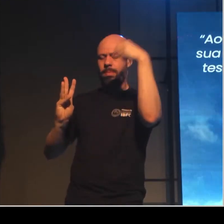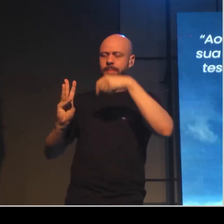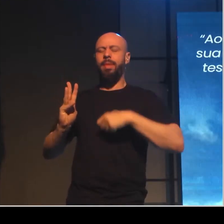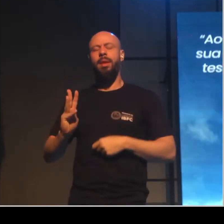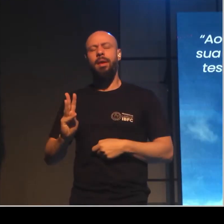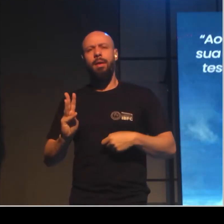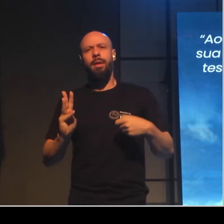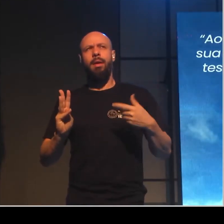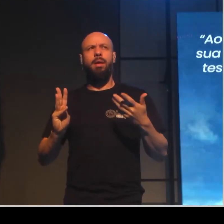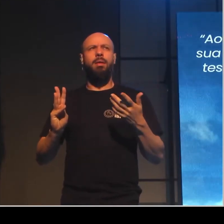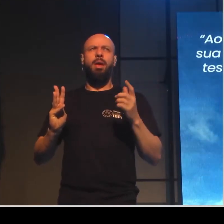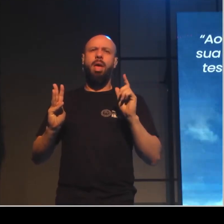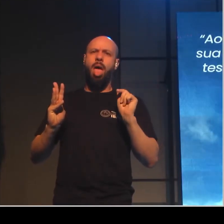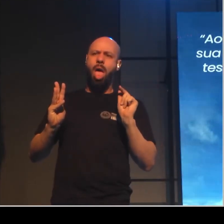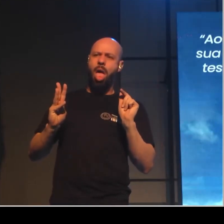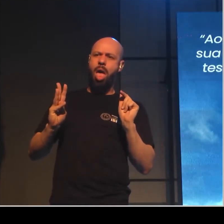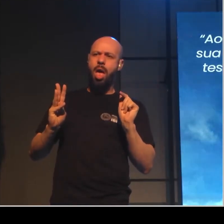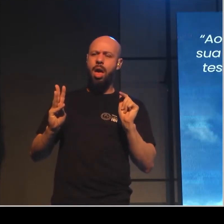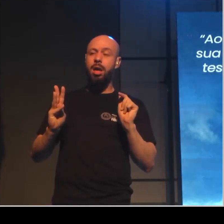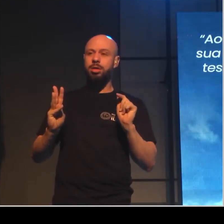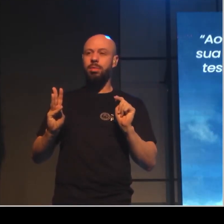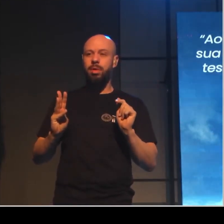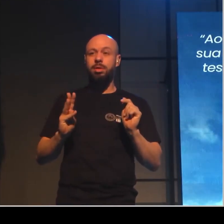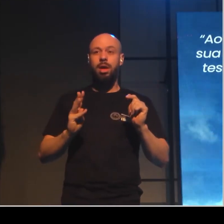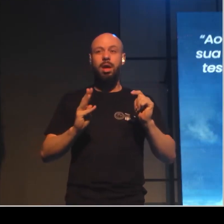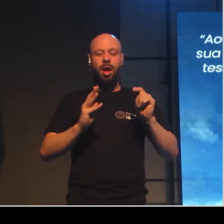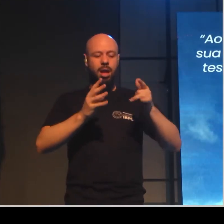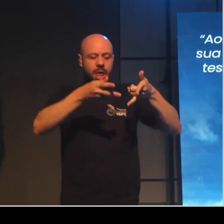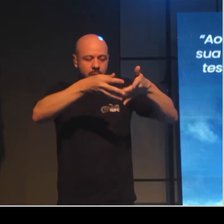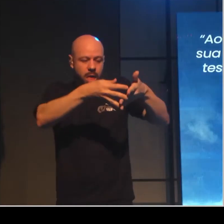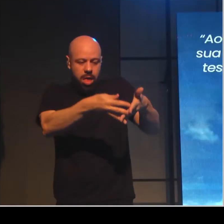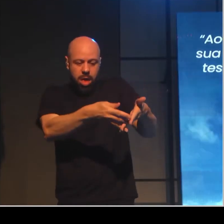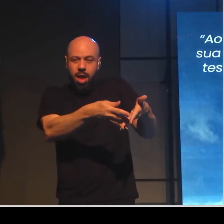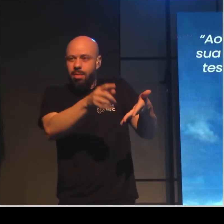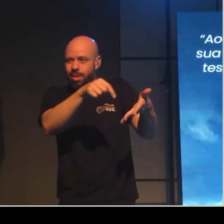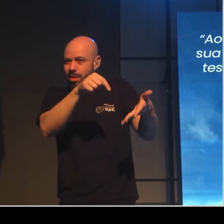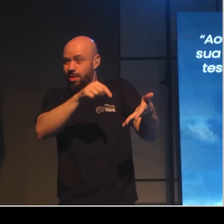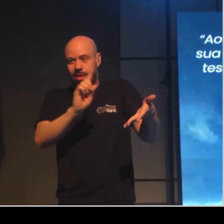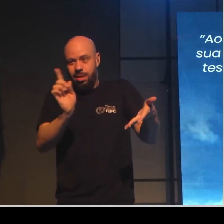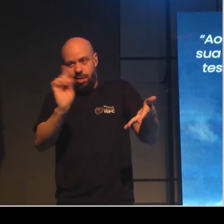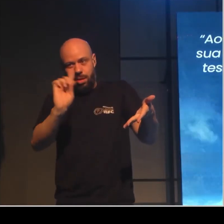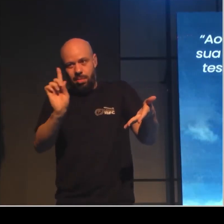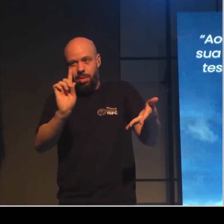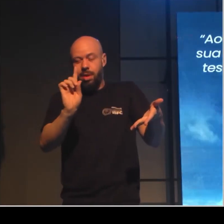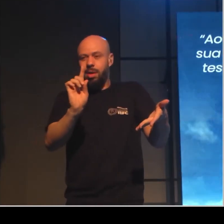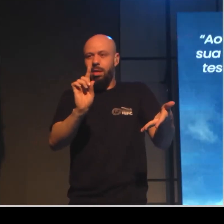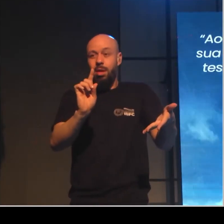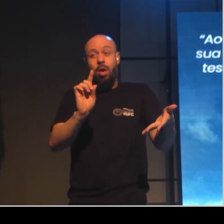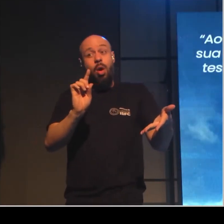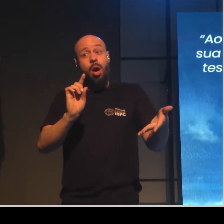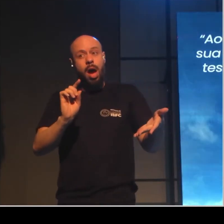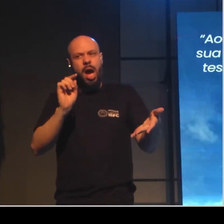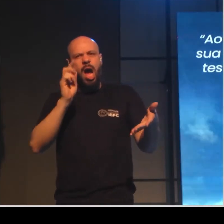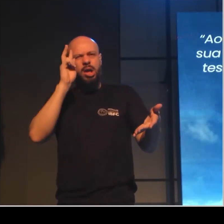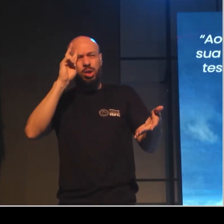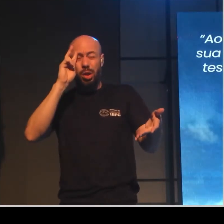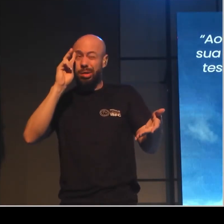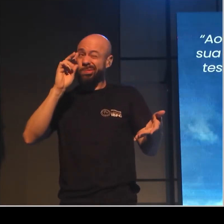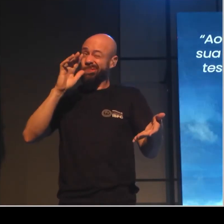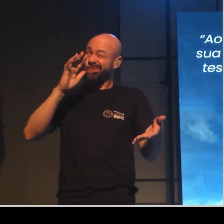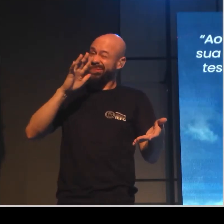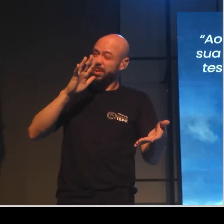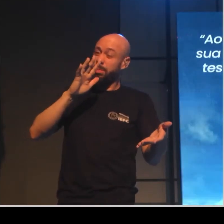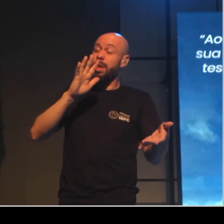na estrebaria, gente. Então aquela história dos magos na estrebaria não é verdadeira, porque Jesus já